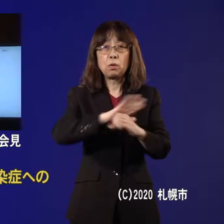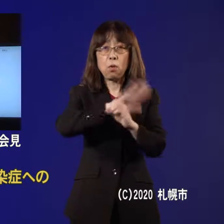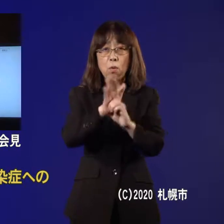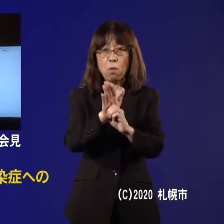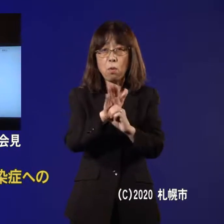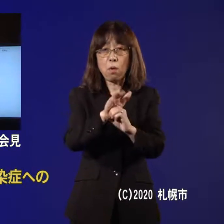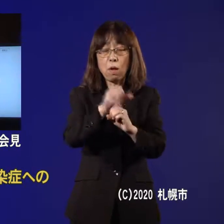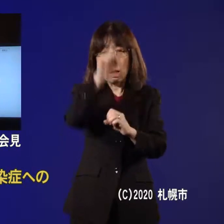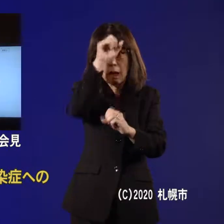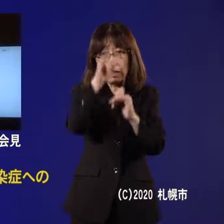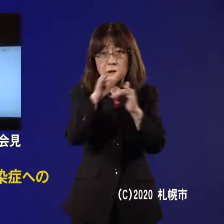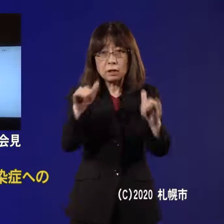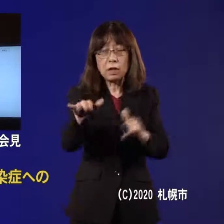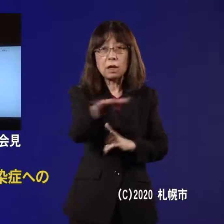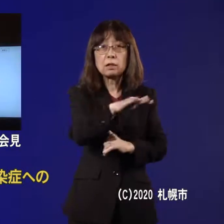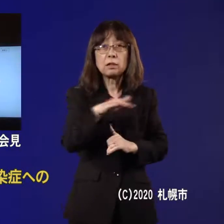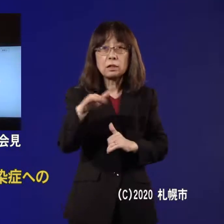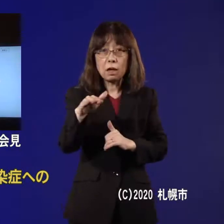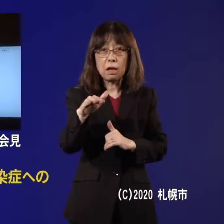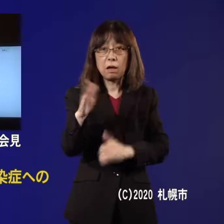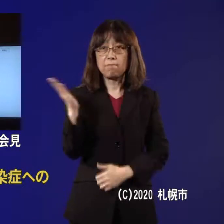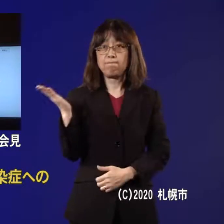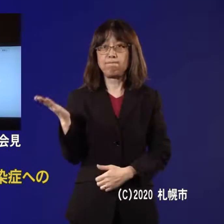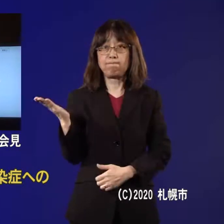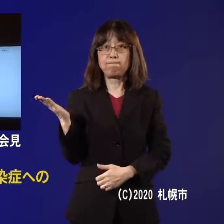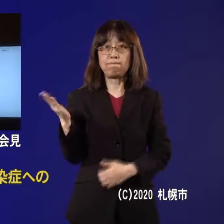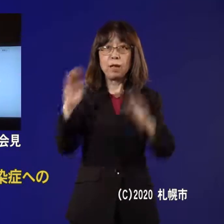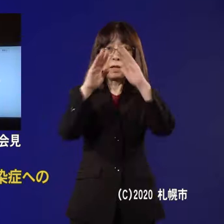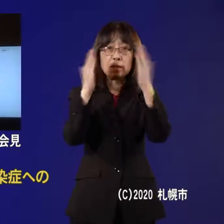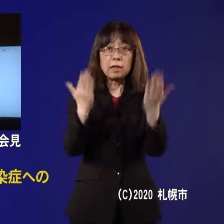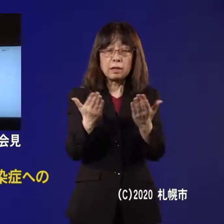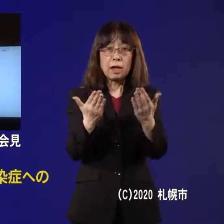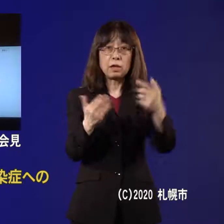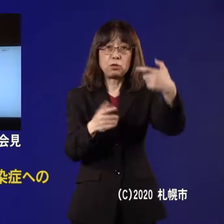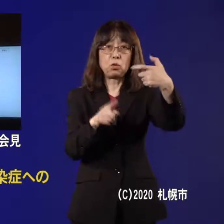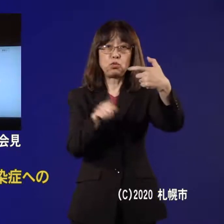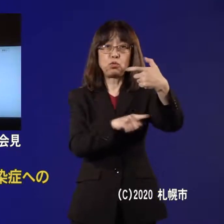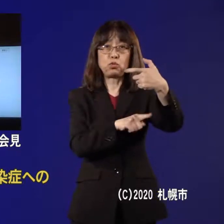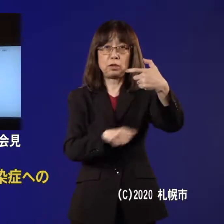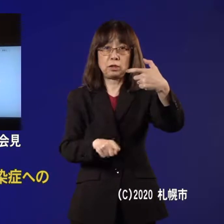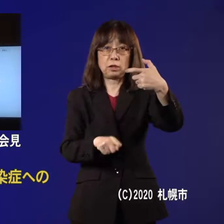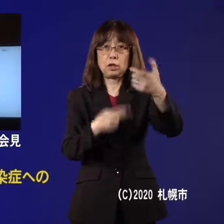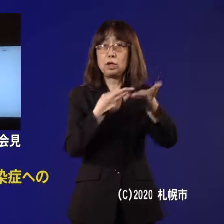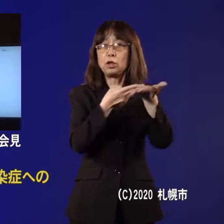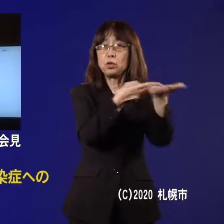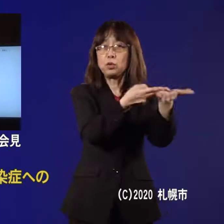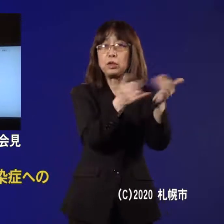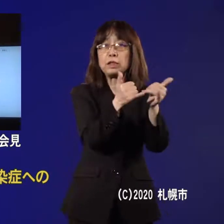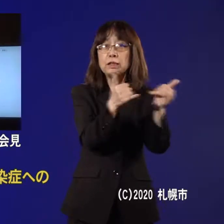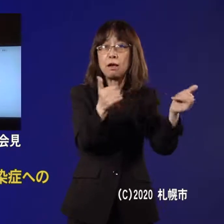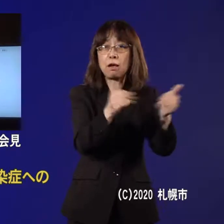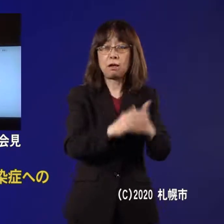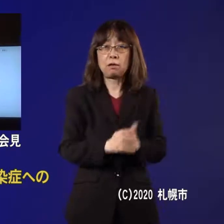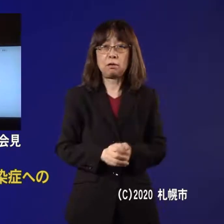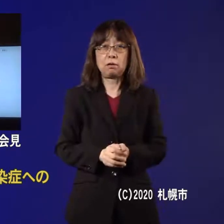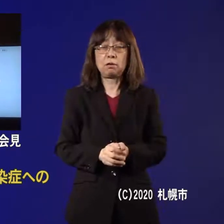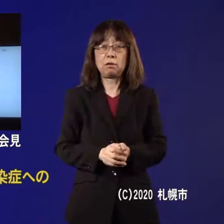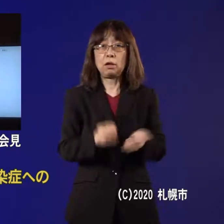けど、全体が60人です。入院をされている方、それで、入院